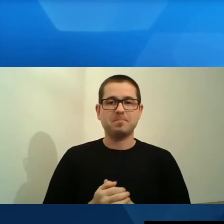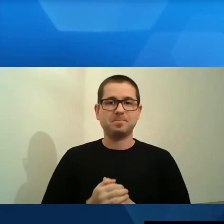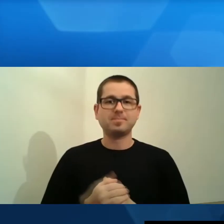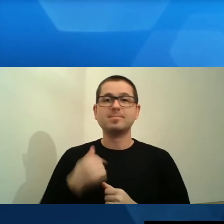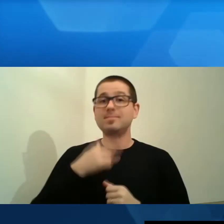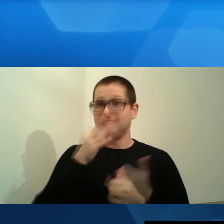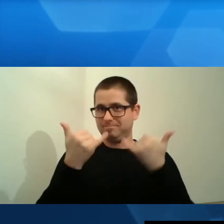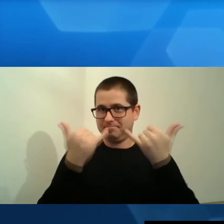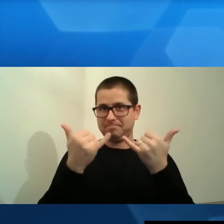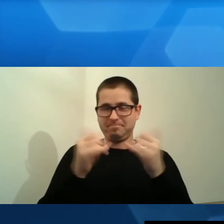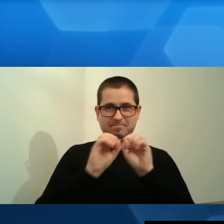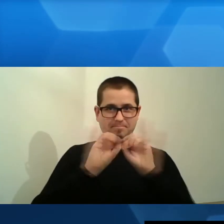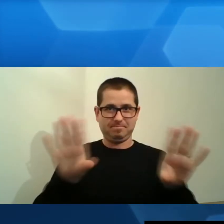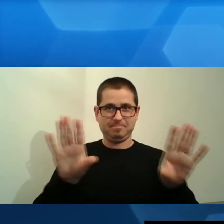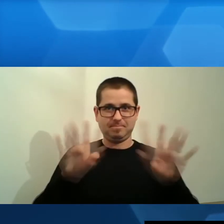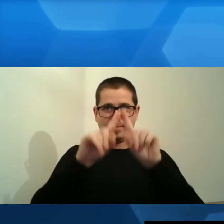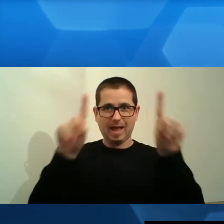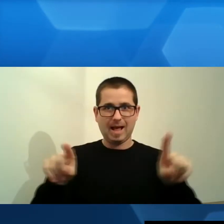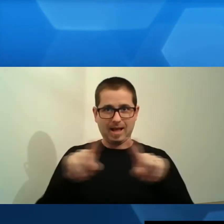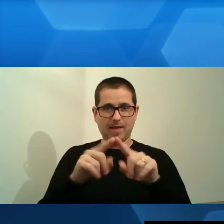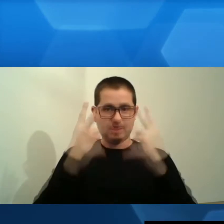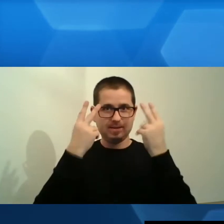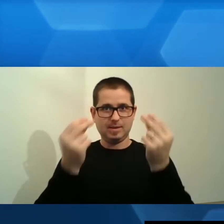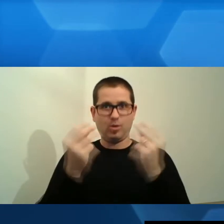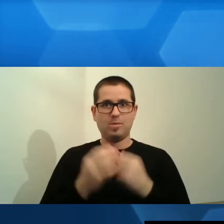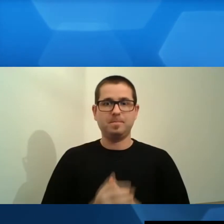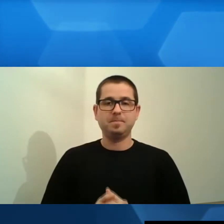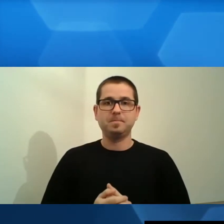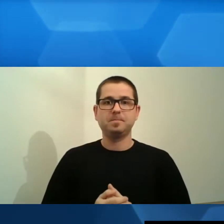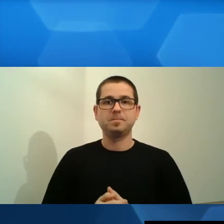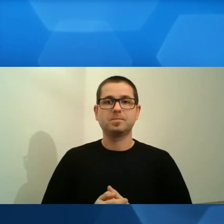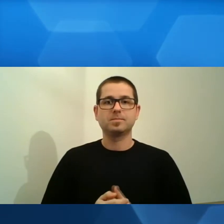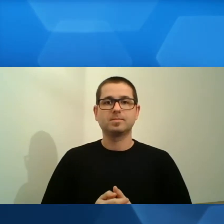zdaj delil, tudi slikovno, sekunda.